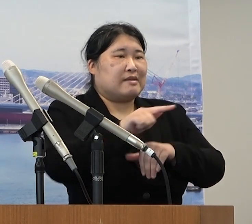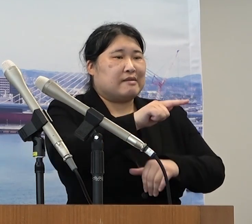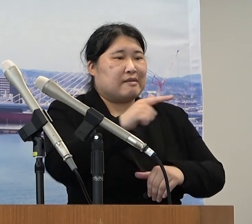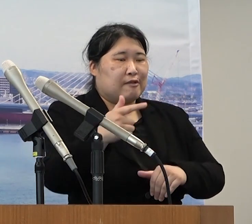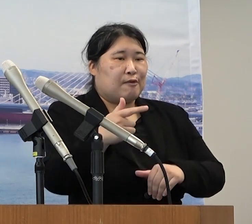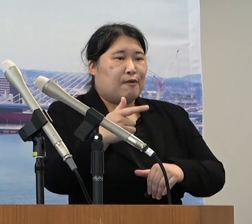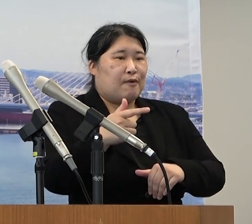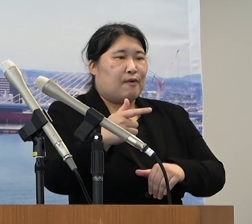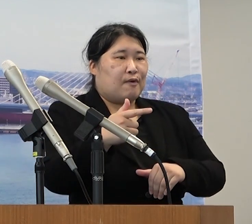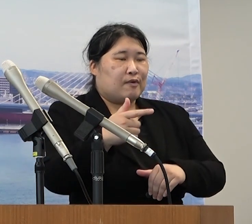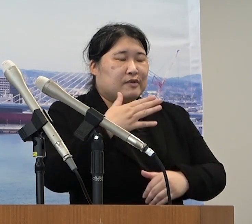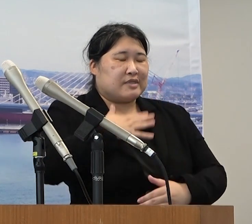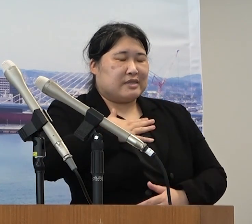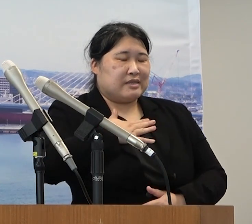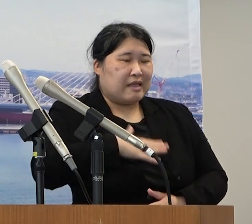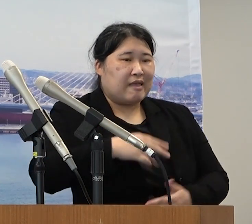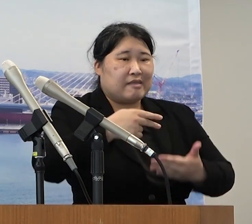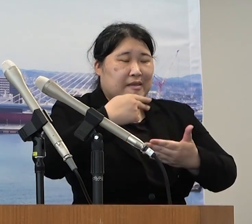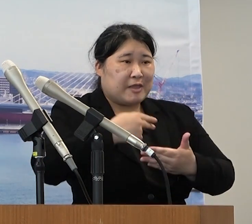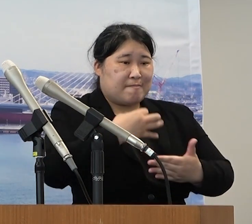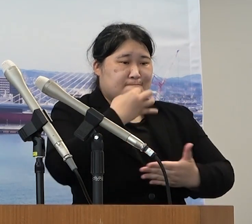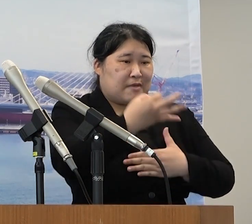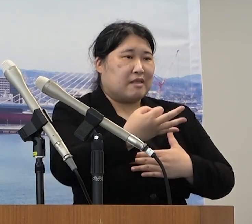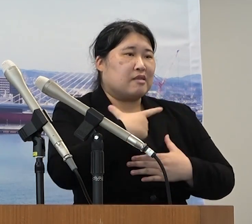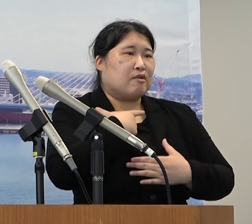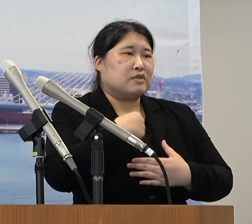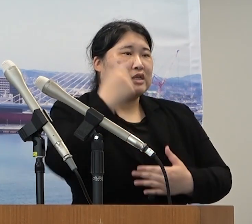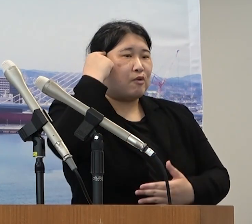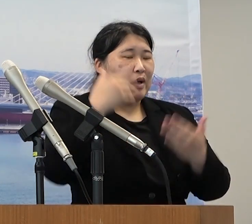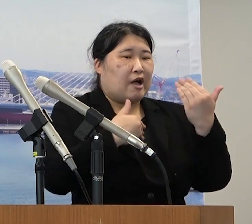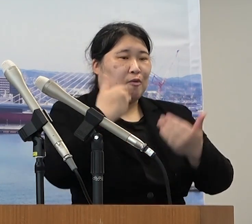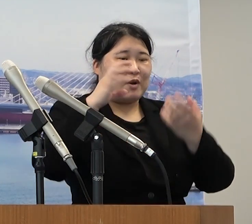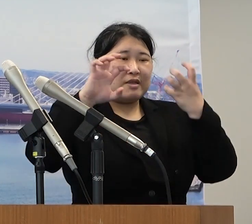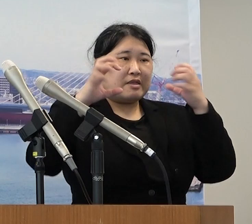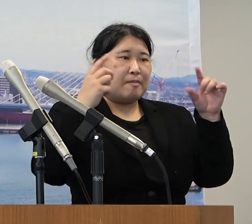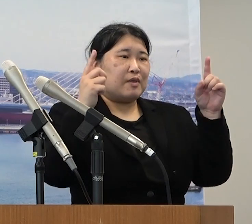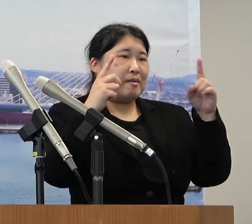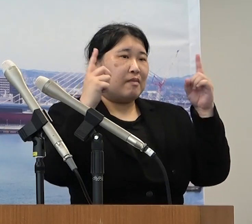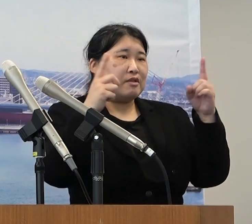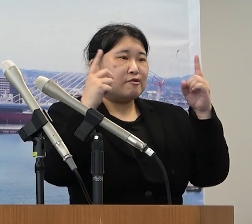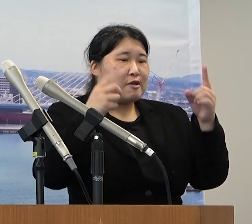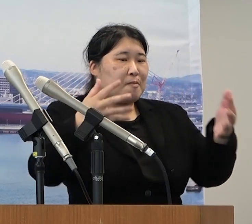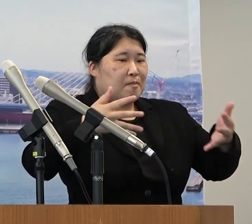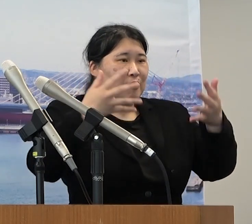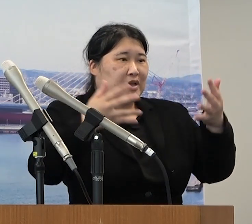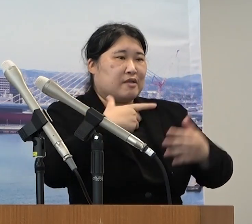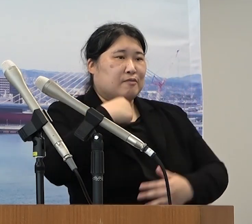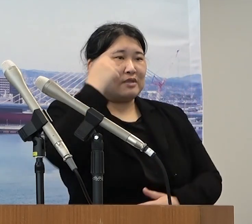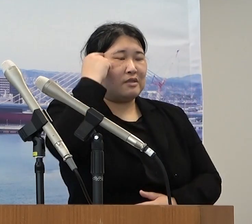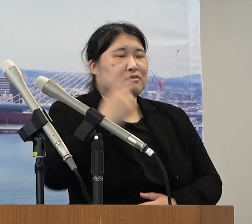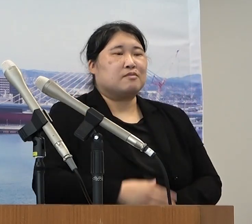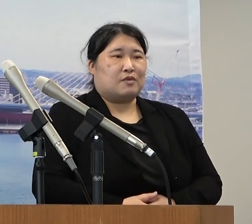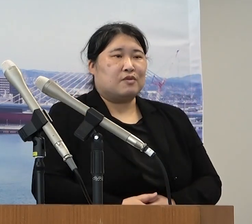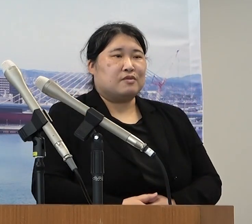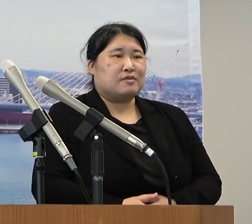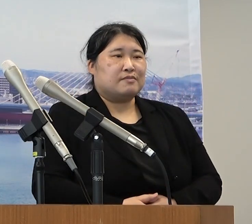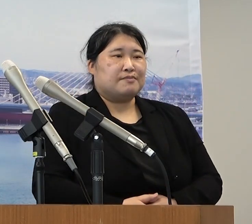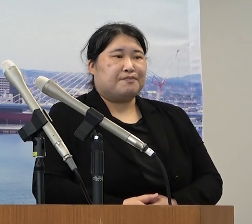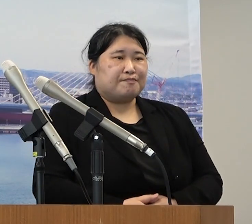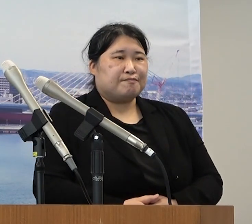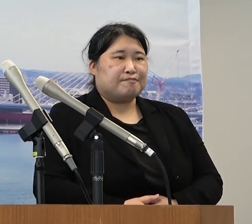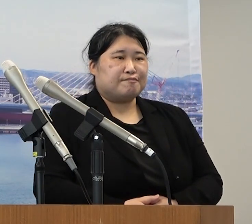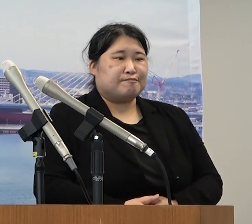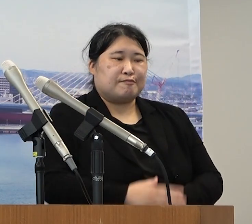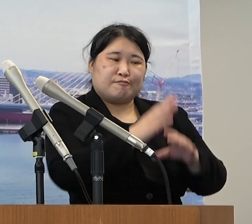を知って食べて買っていただき、青森ねぶた祭りを盛り上げていきたいと考えておりますので、ご注